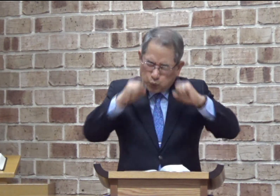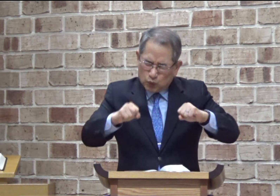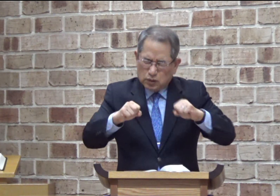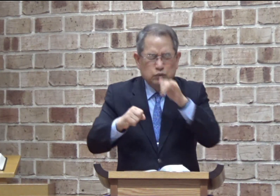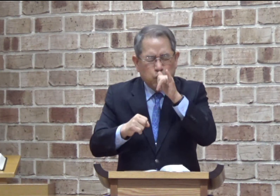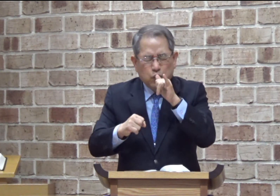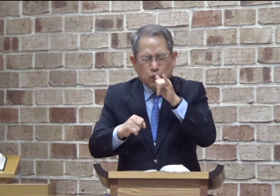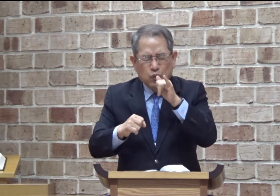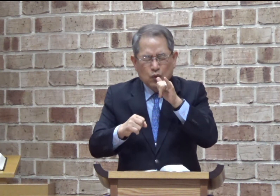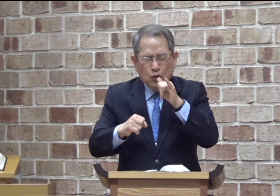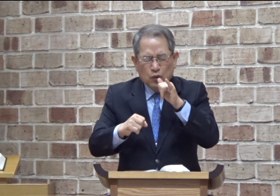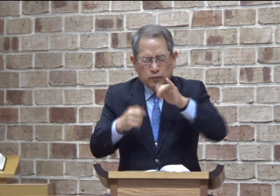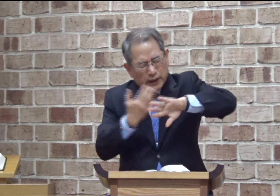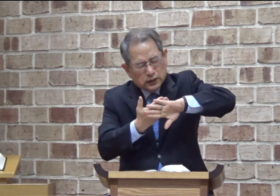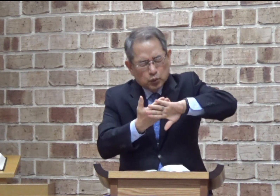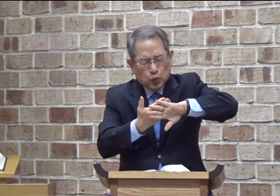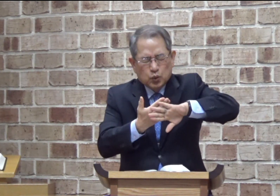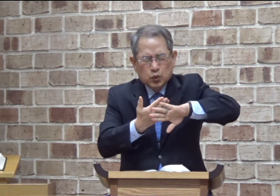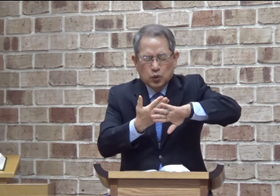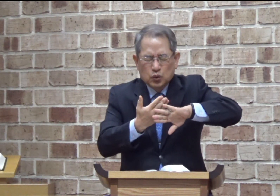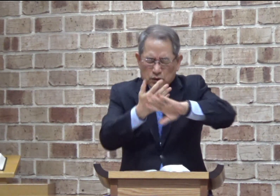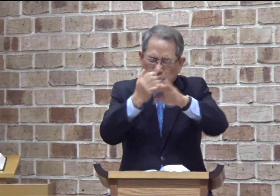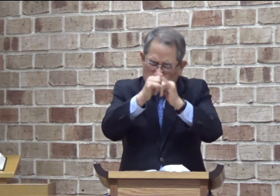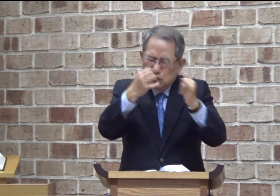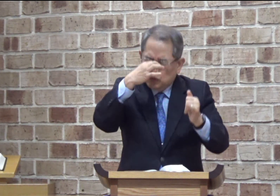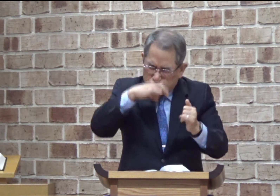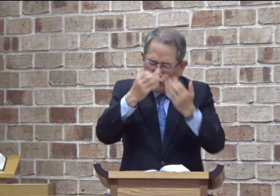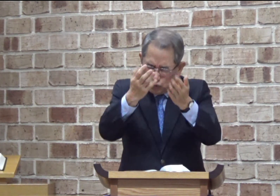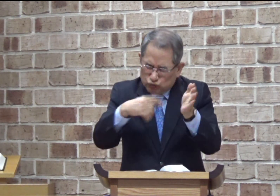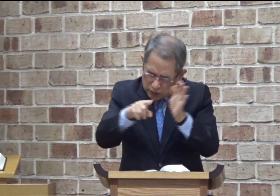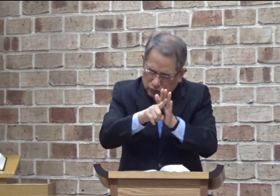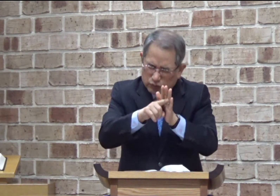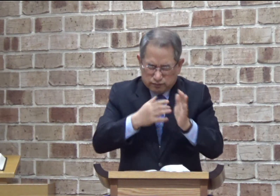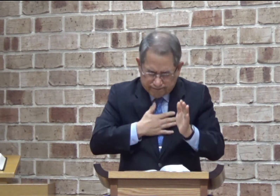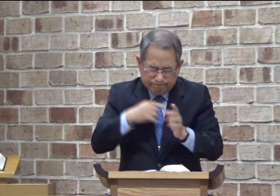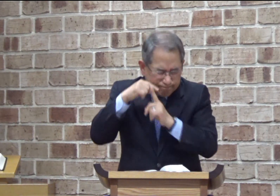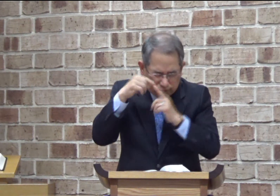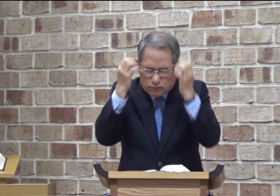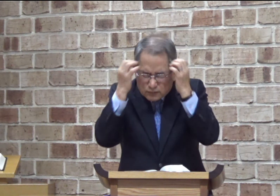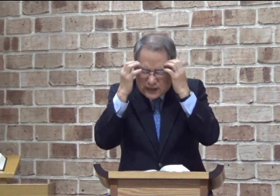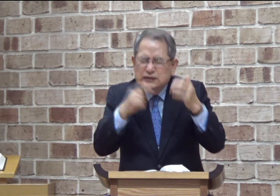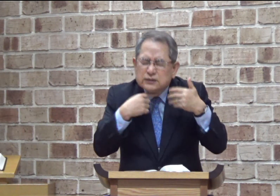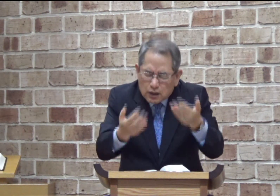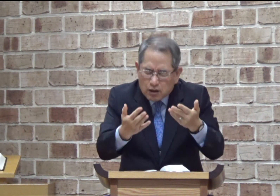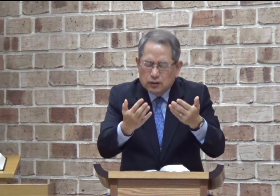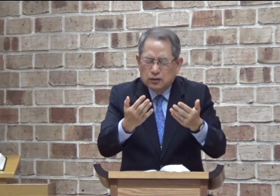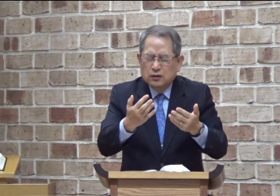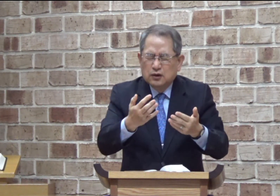정말 세상에 많은 사람들이 자신의 유익을 위해서 디딤돌